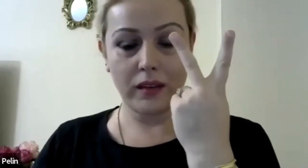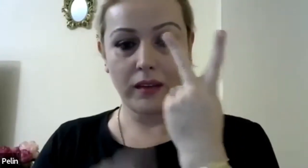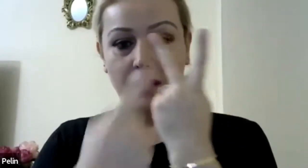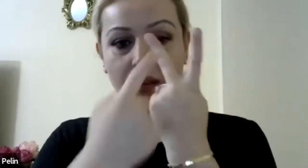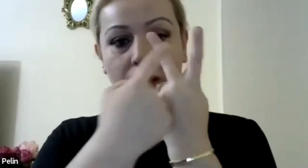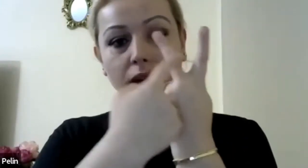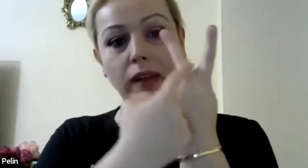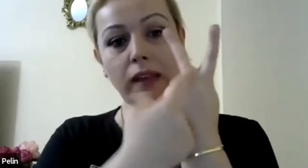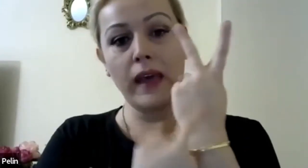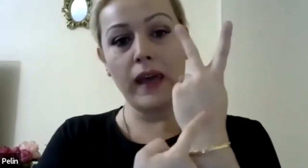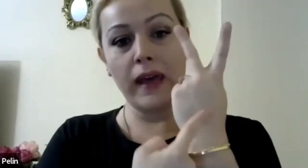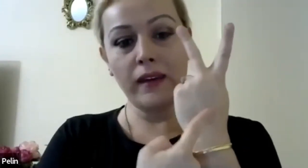Y.